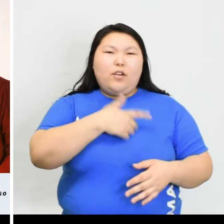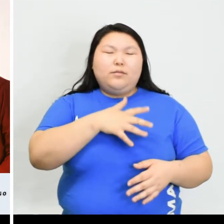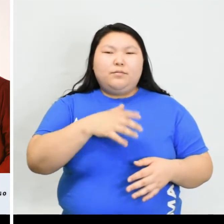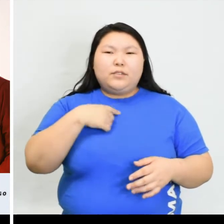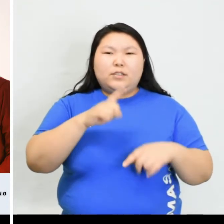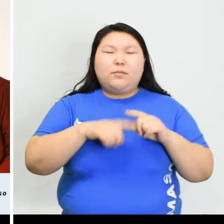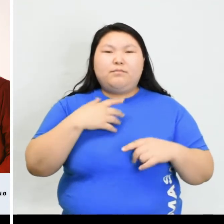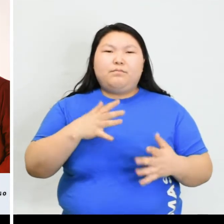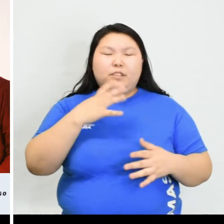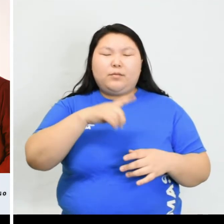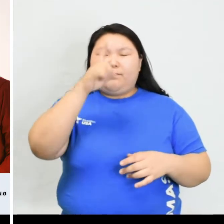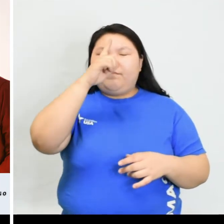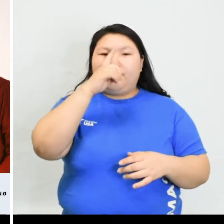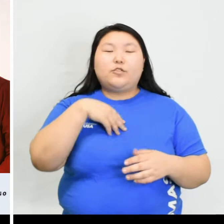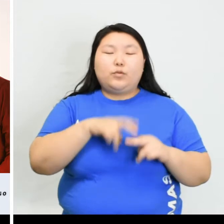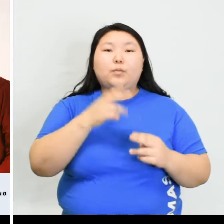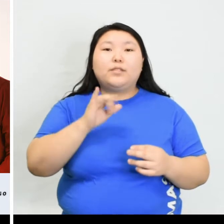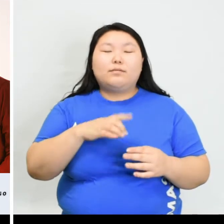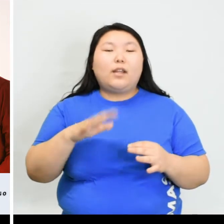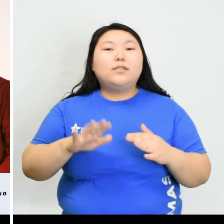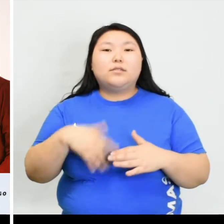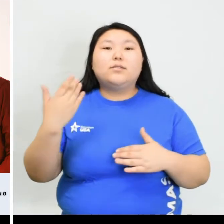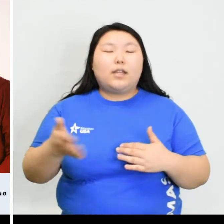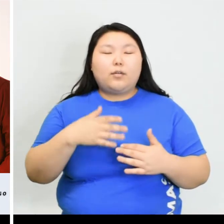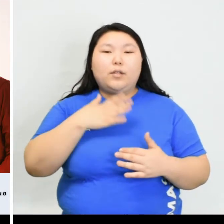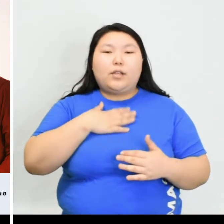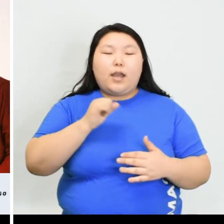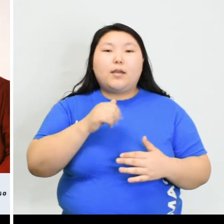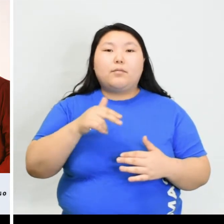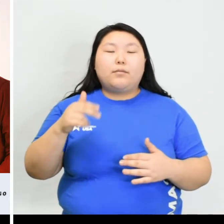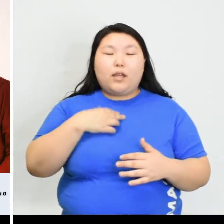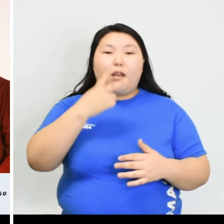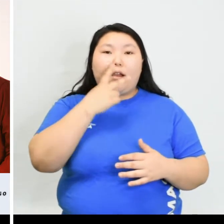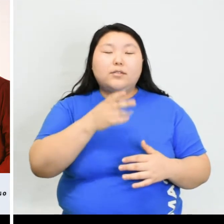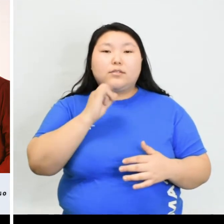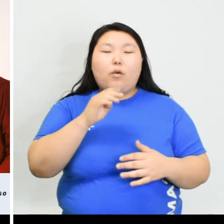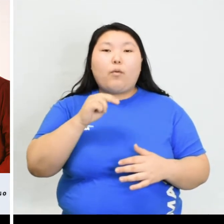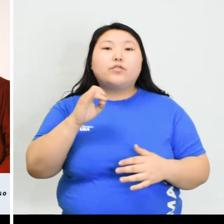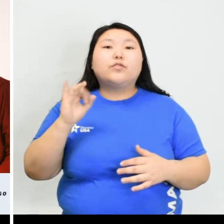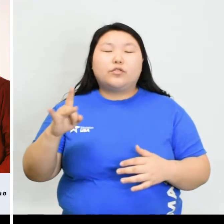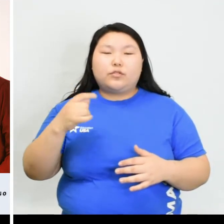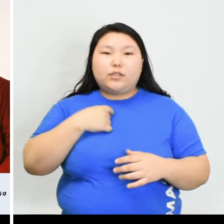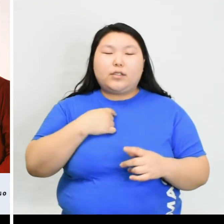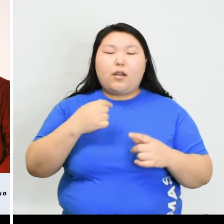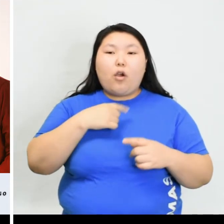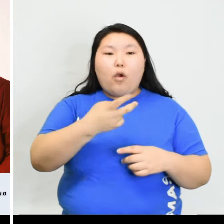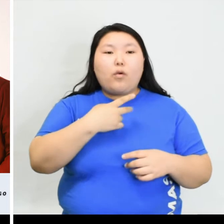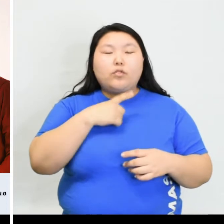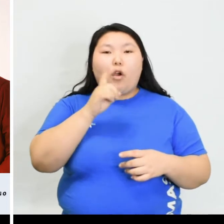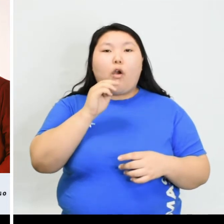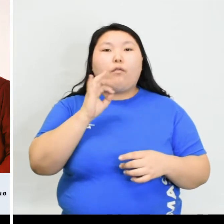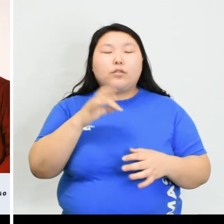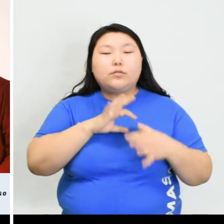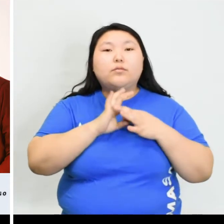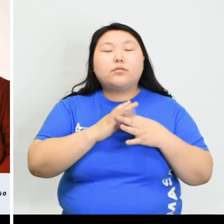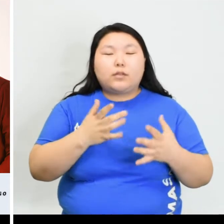өөрийгөө голоо лээ. Ямар онцгой юм бэ? Зэмлэл суучсан чинь дараа нь миний application-ыг харсан professor-с надаа хоёлоо